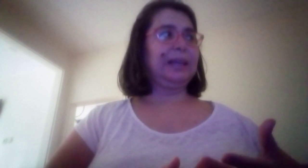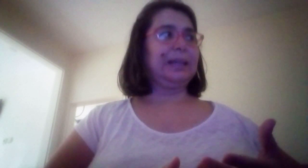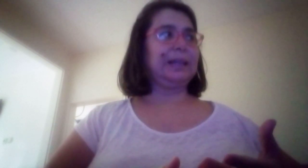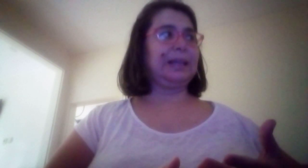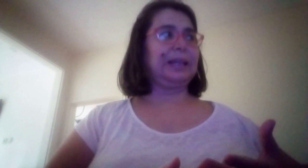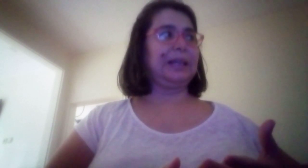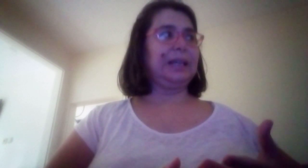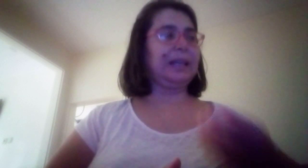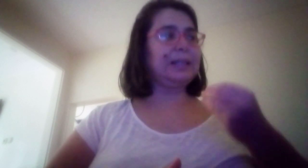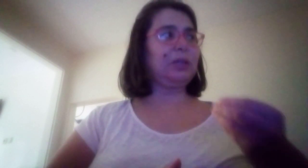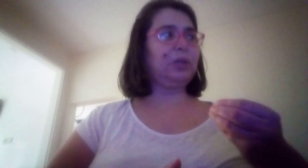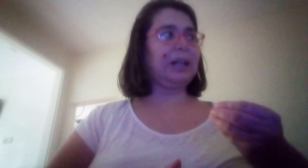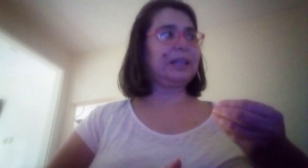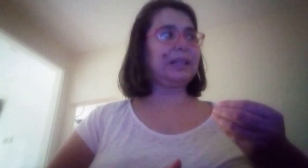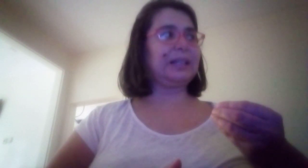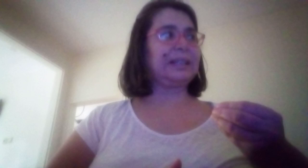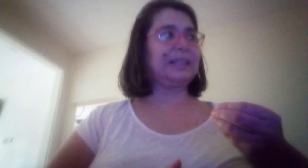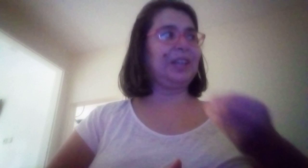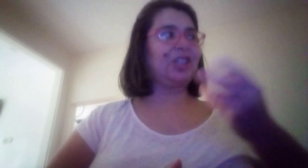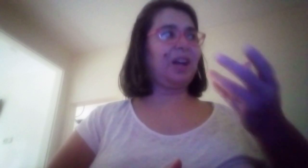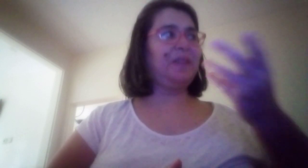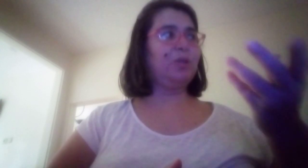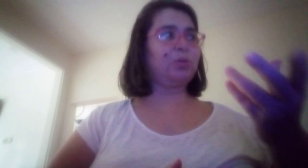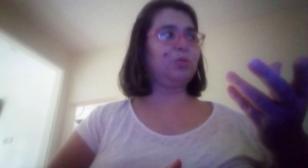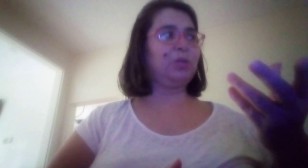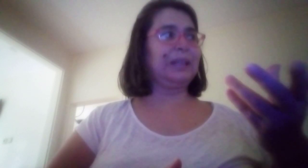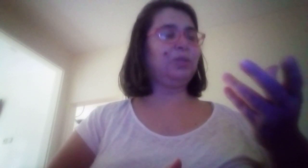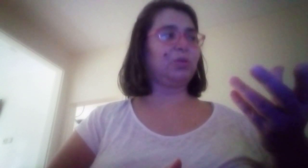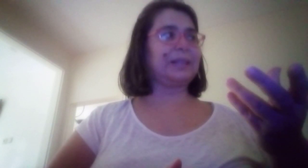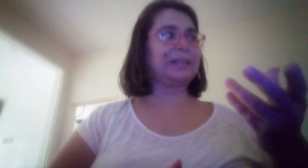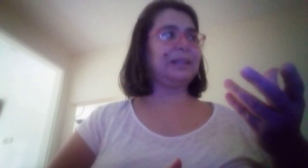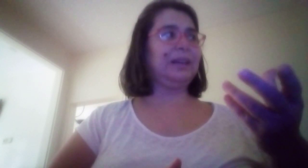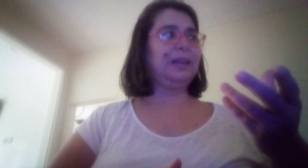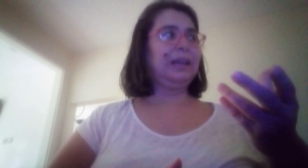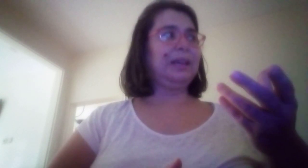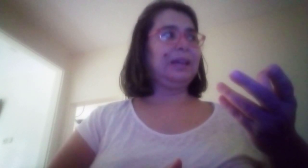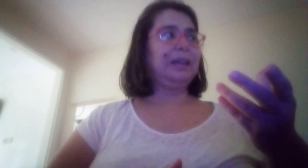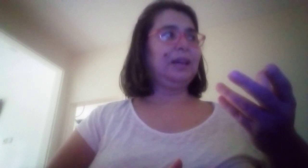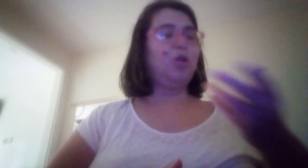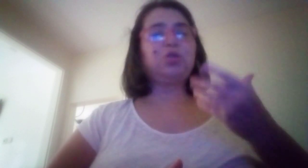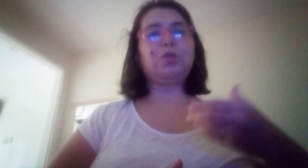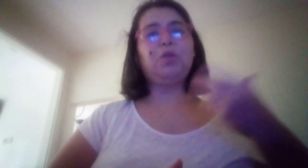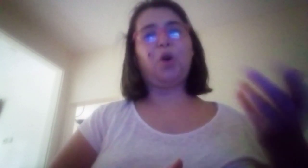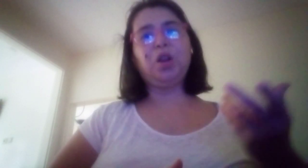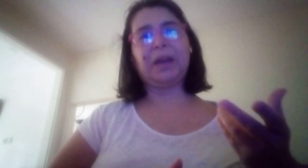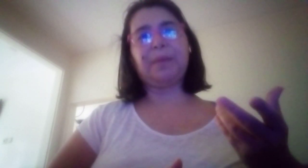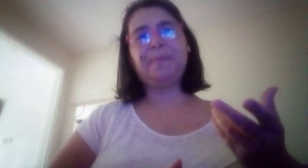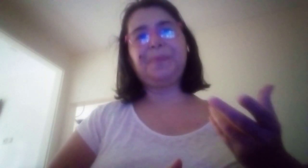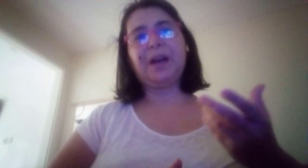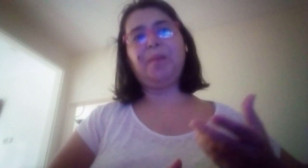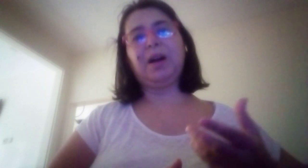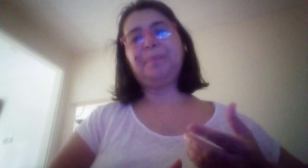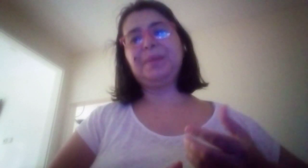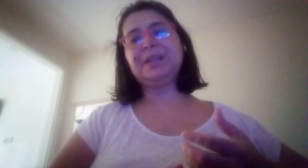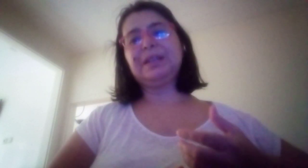Eee insan olarak yaşam ve özgürlükleri noktasında hoşgörülü olmayıp ama bir